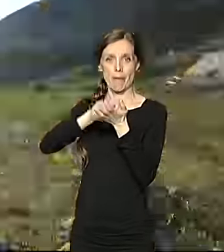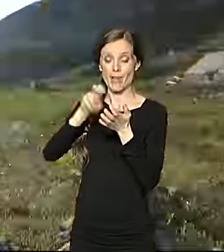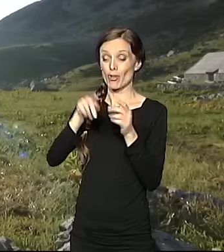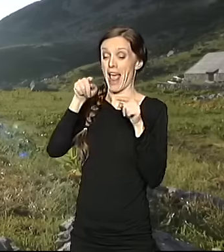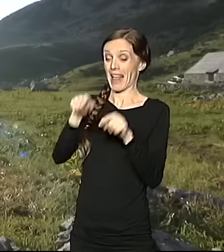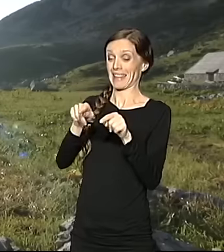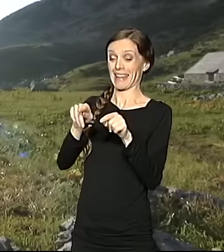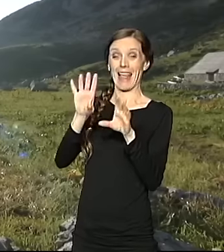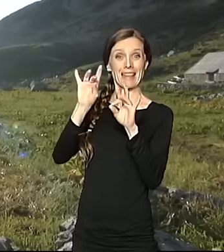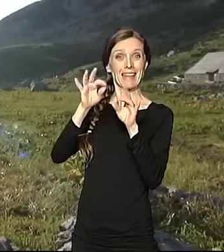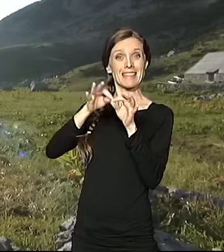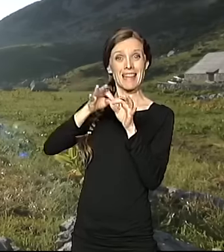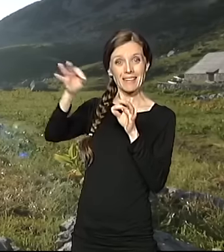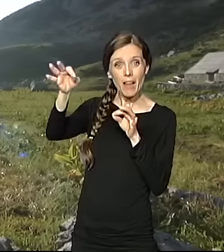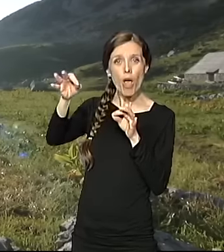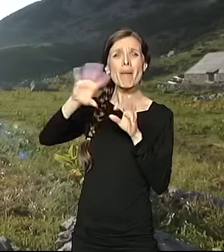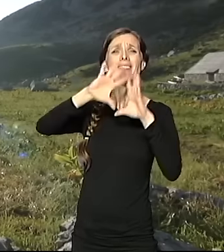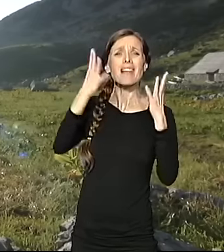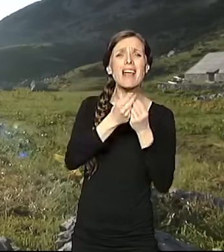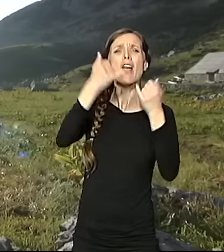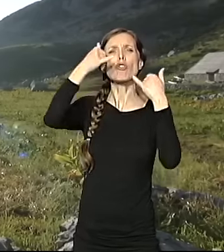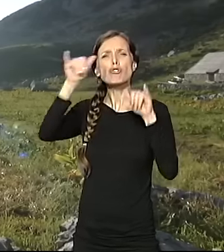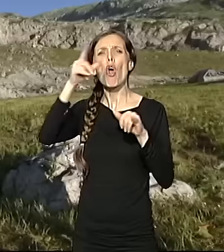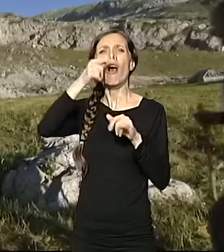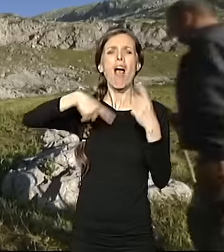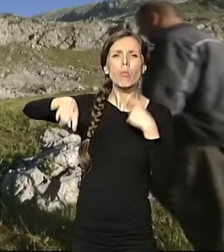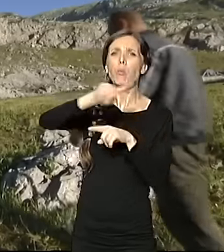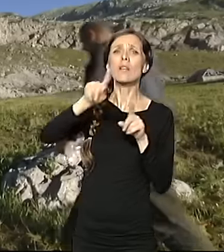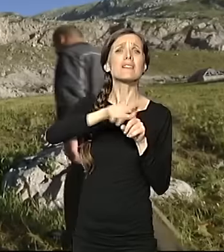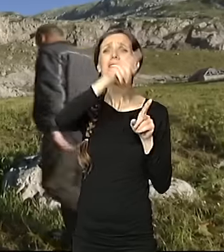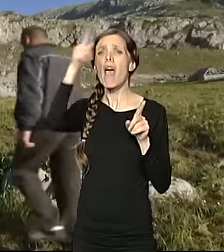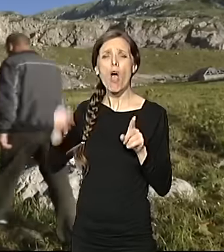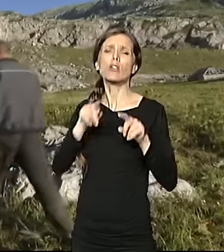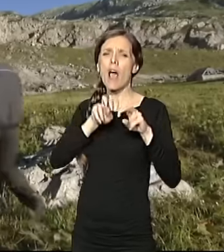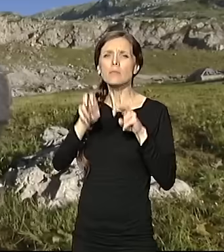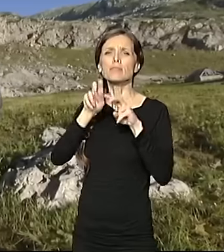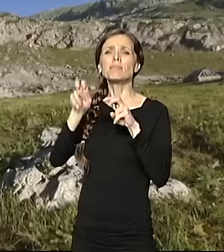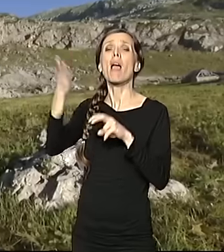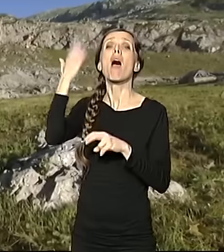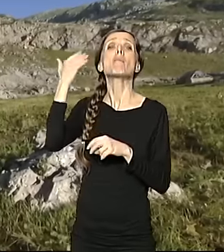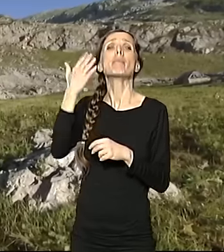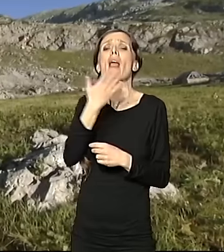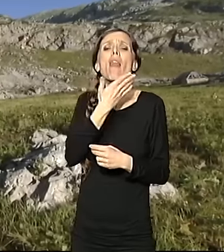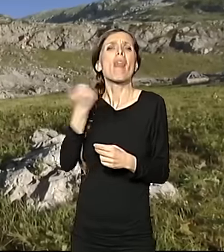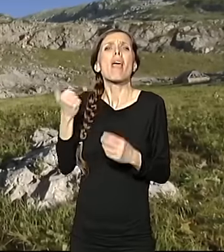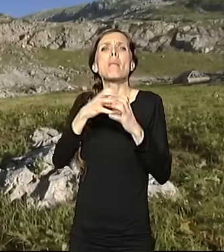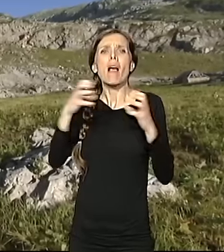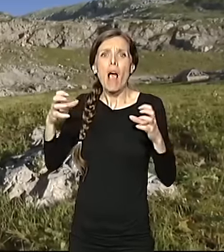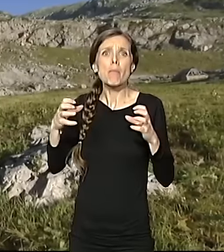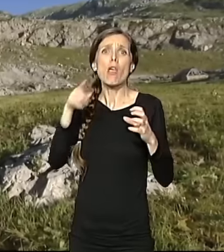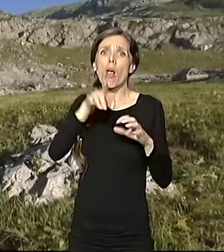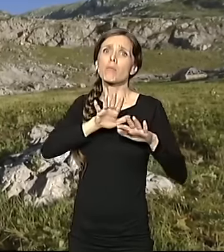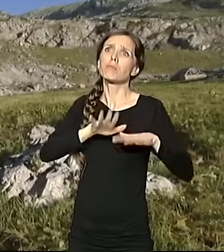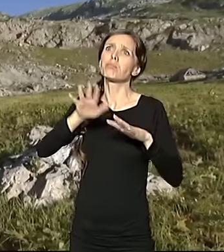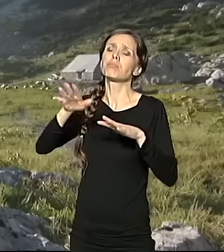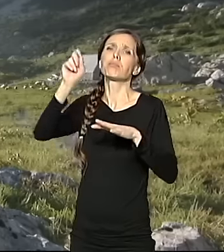10 km oni sa stokom prelaze čitav dan. Dok nije bilo kamiona, to je trajalo mnogo duže. Ali dok su gonjene sve